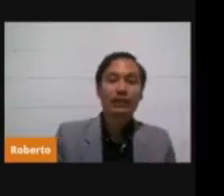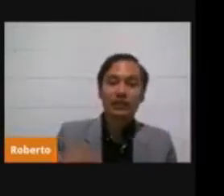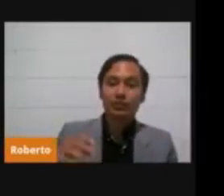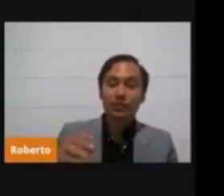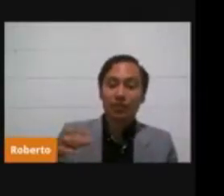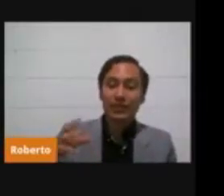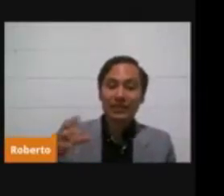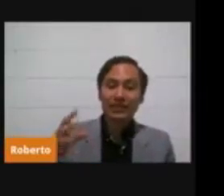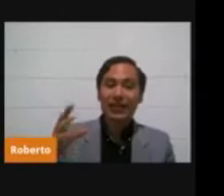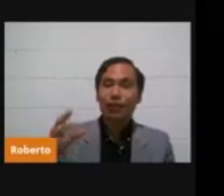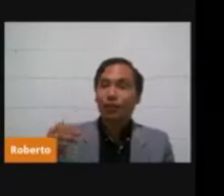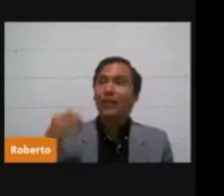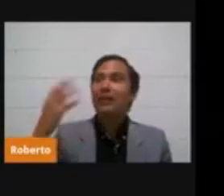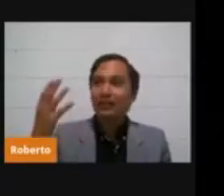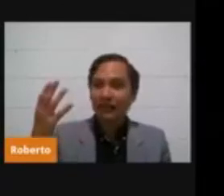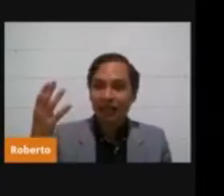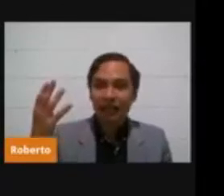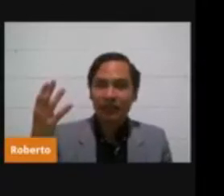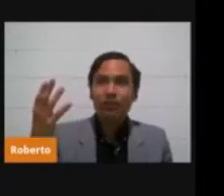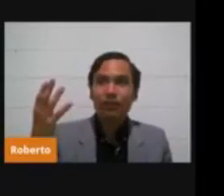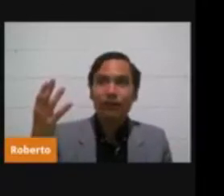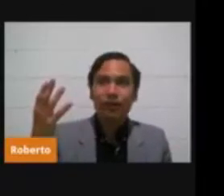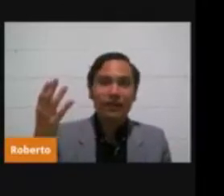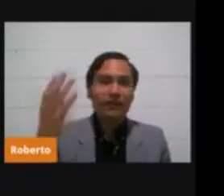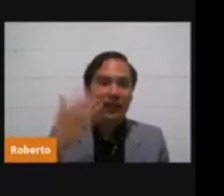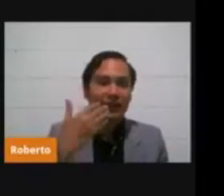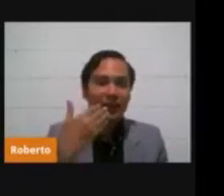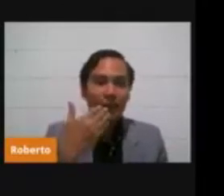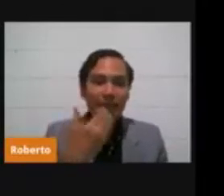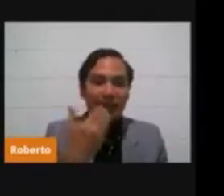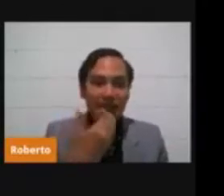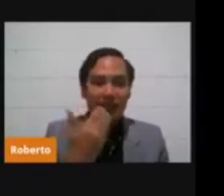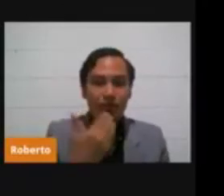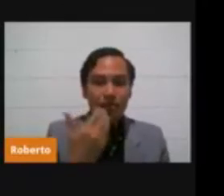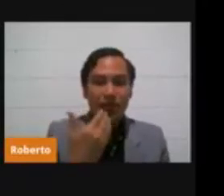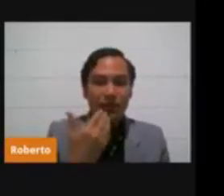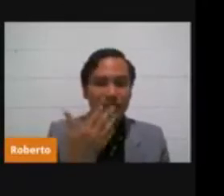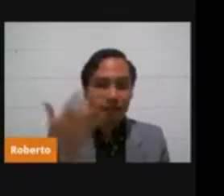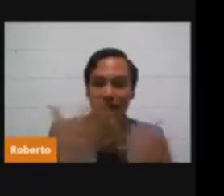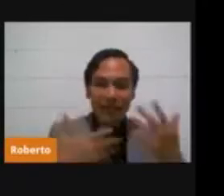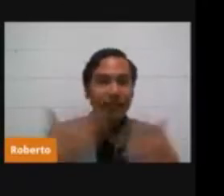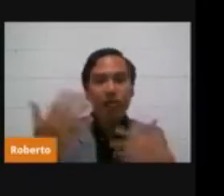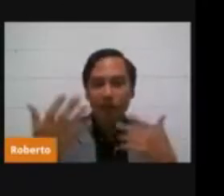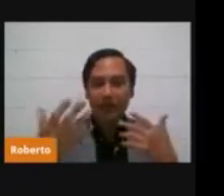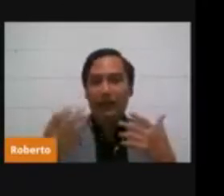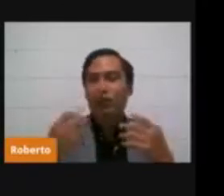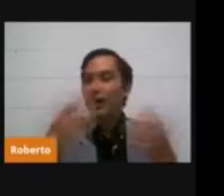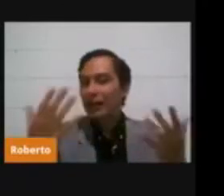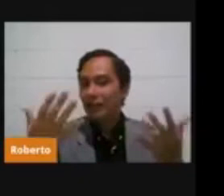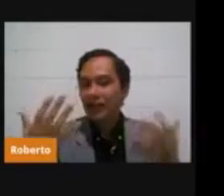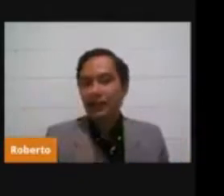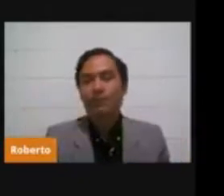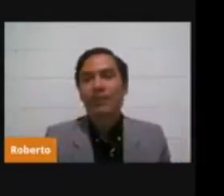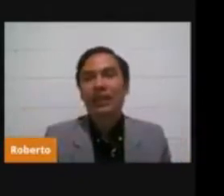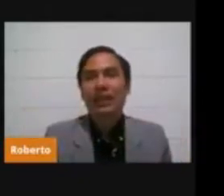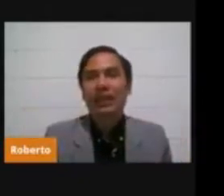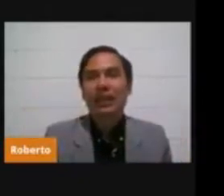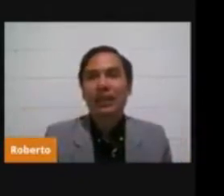Otras personas se comunican de una forma diferente a esta como la estamos haciendo ahorita,